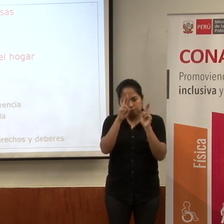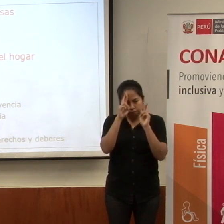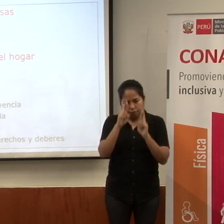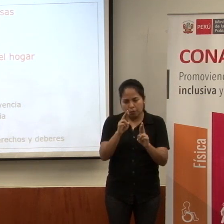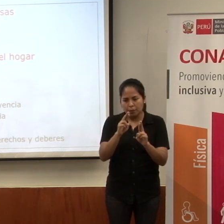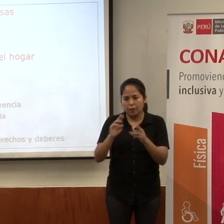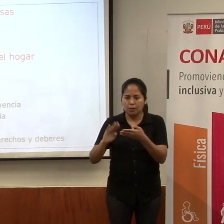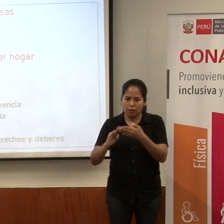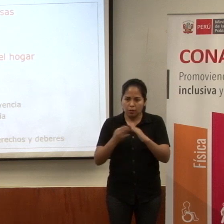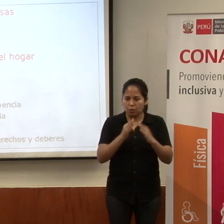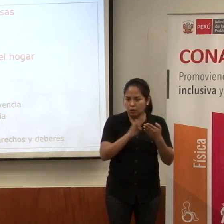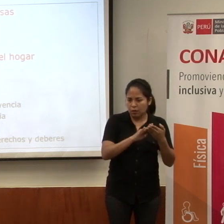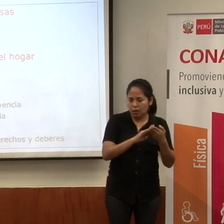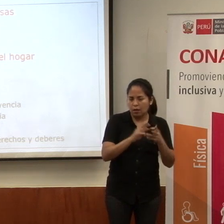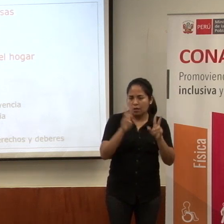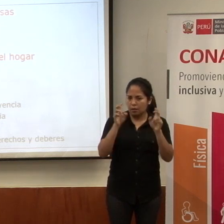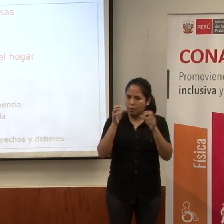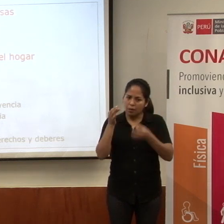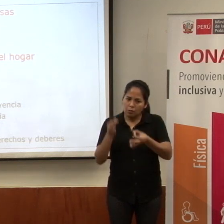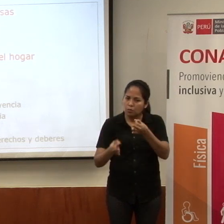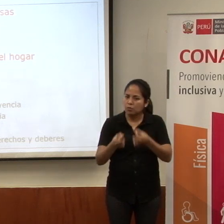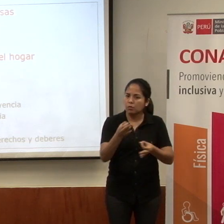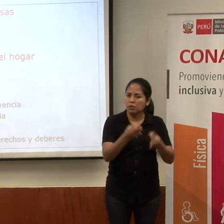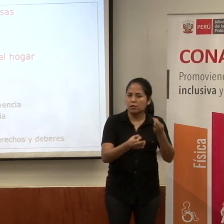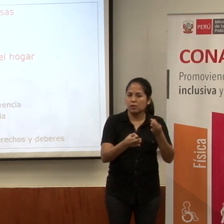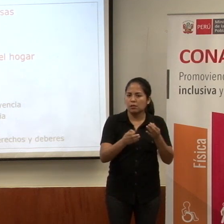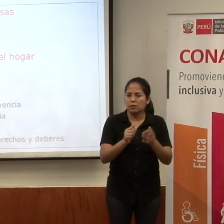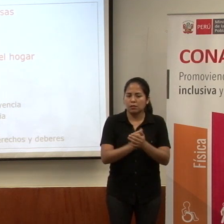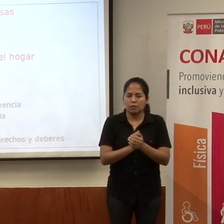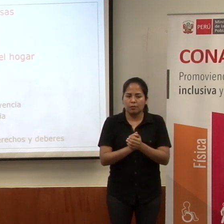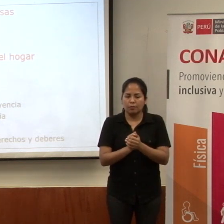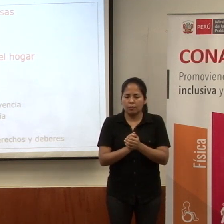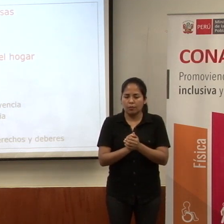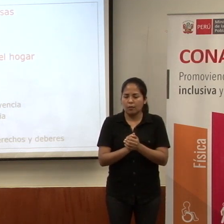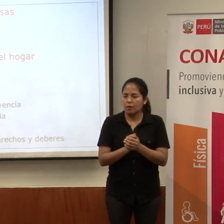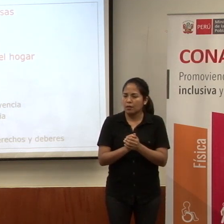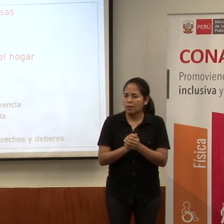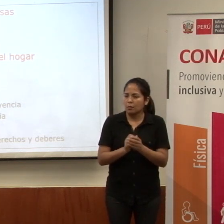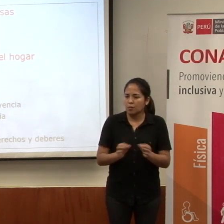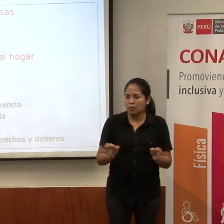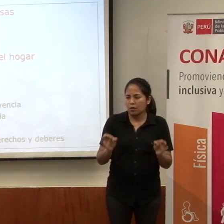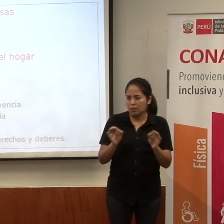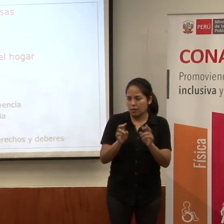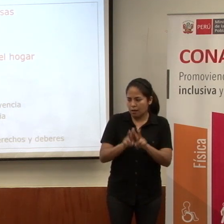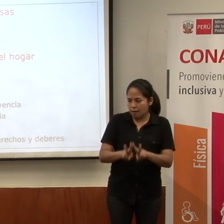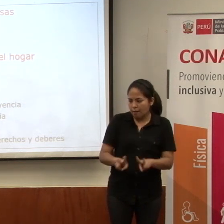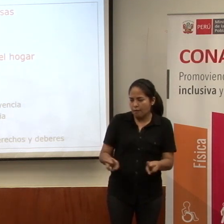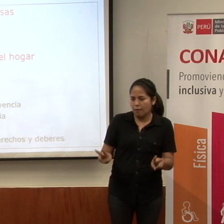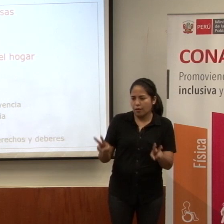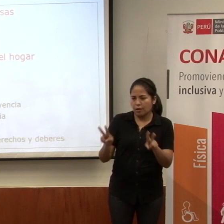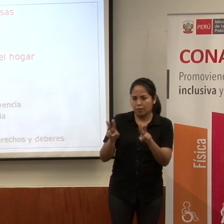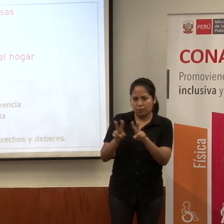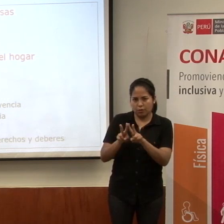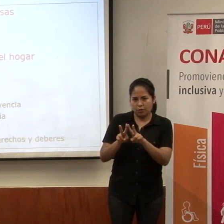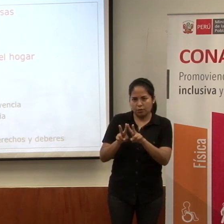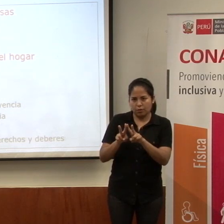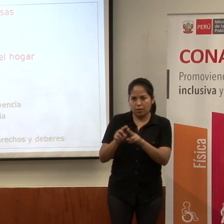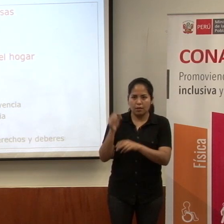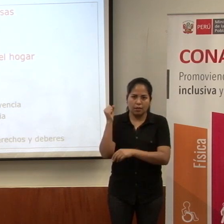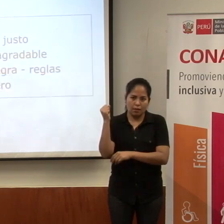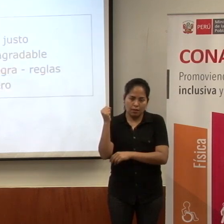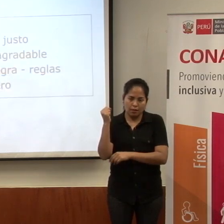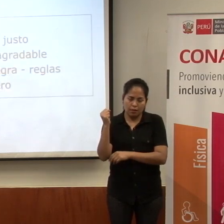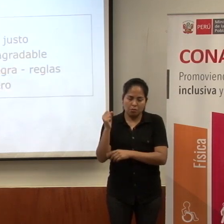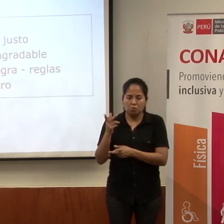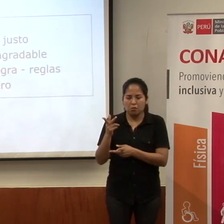cooperación, creatividad, justicia, y el entorno a la valoración y el respeto a los derechos y deberes y